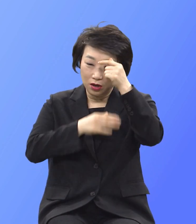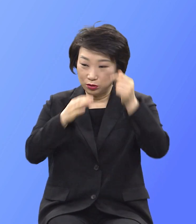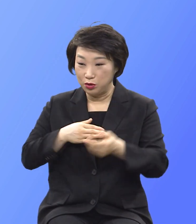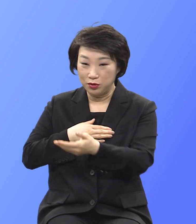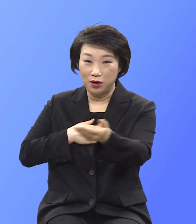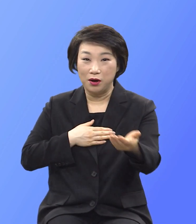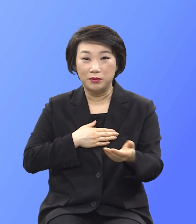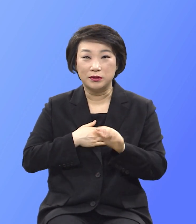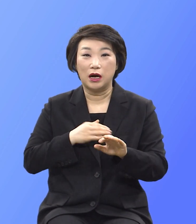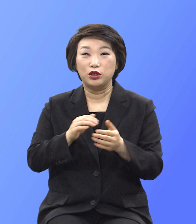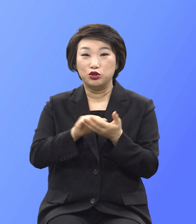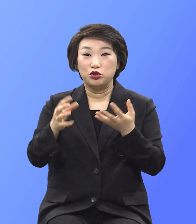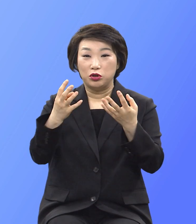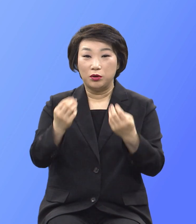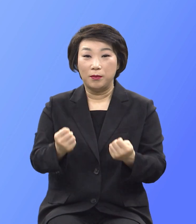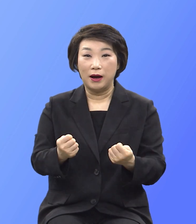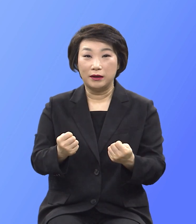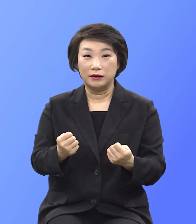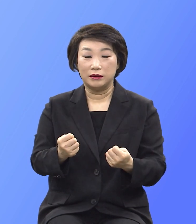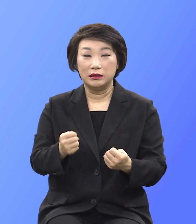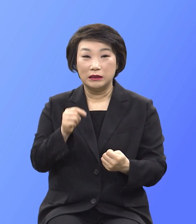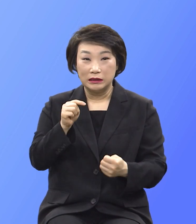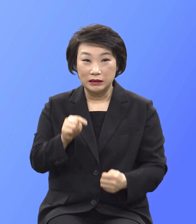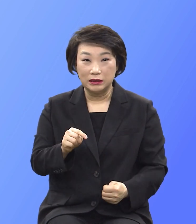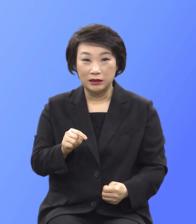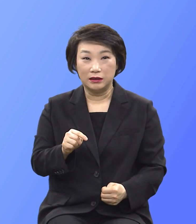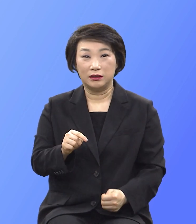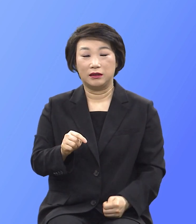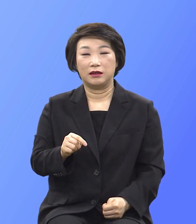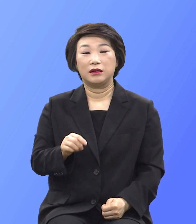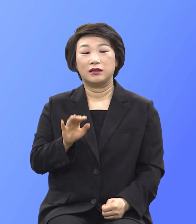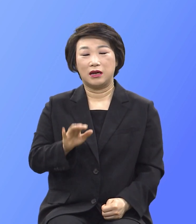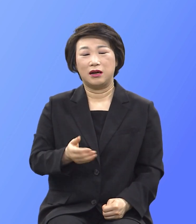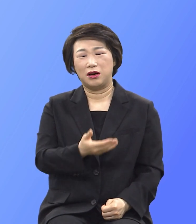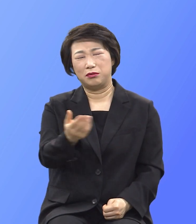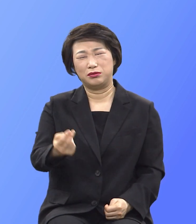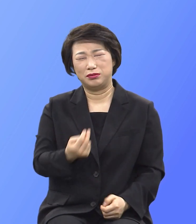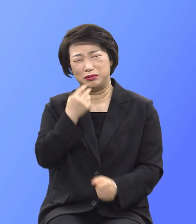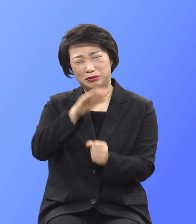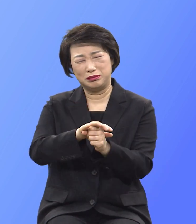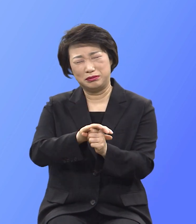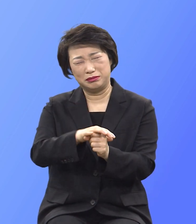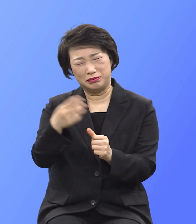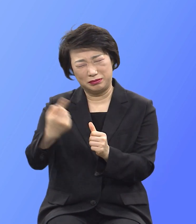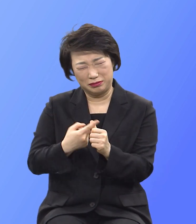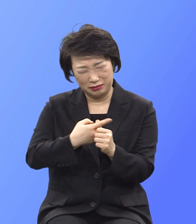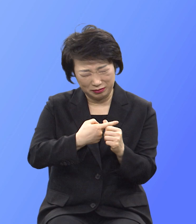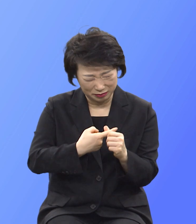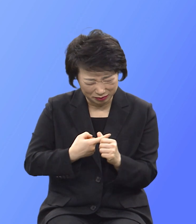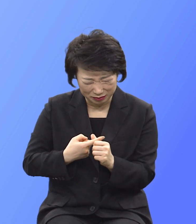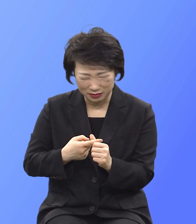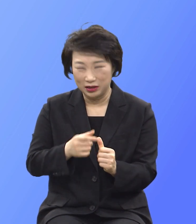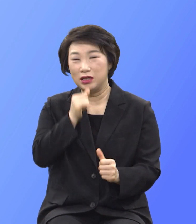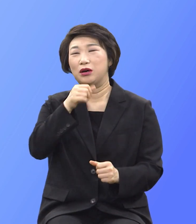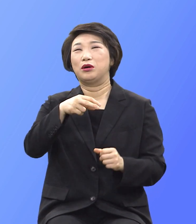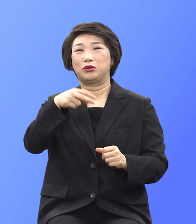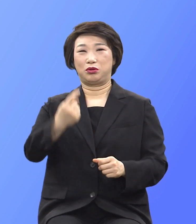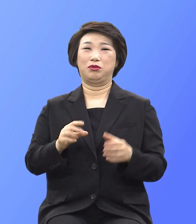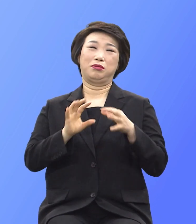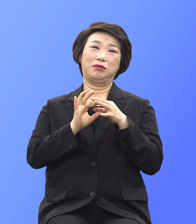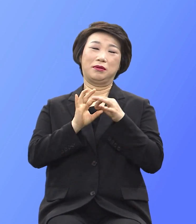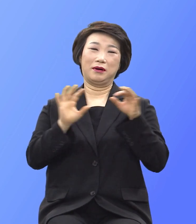성도들에게 수많은 이 정말 낯뜨거운 그런 별의별 소리를 다